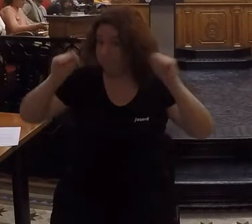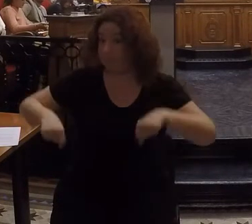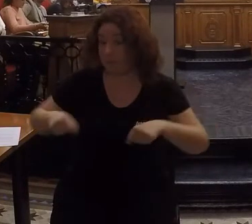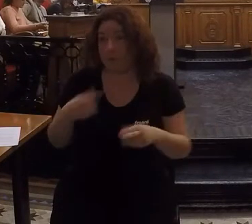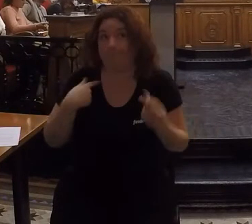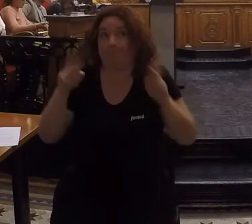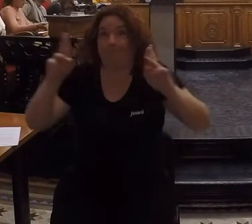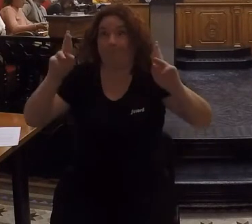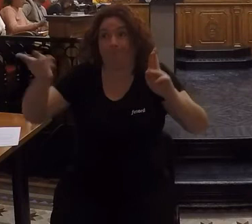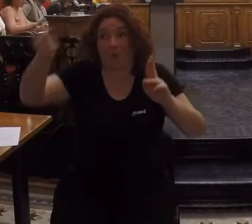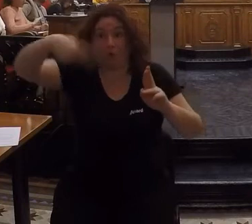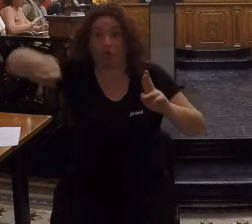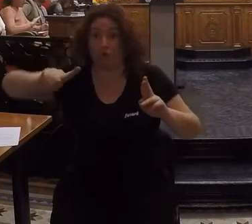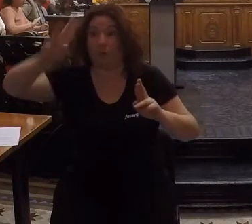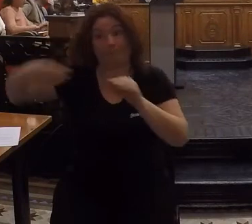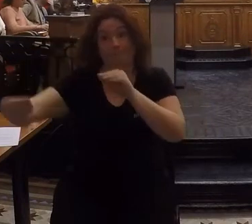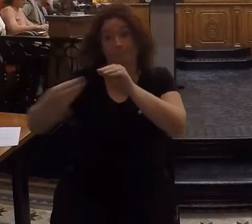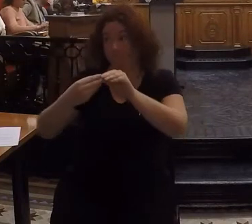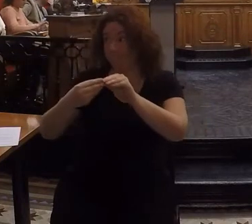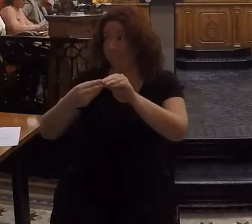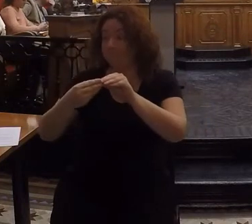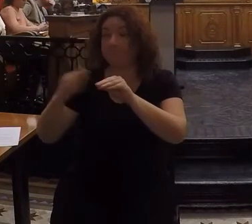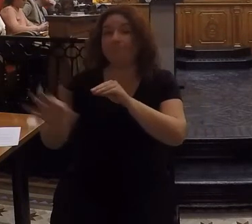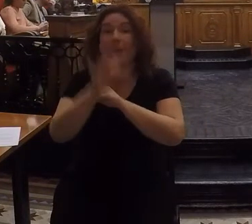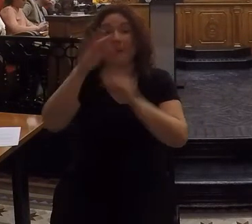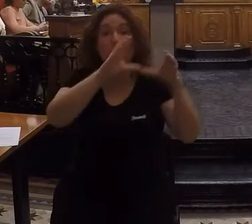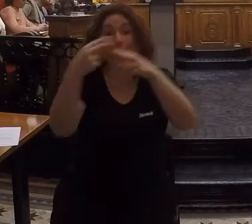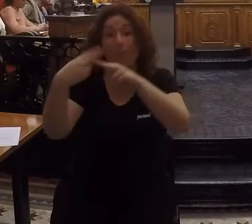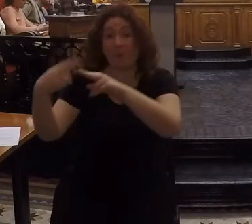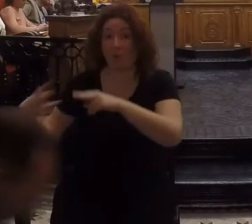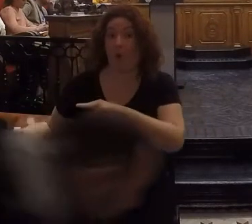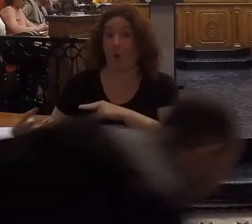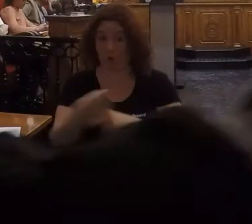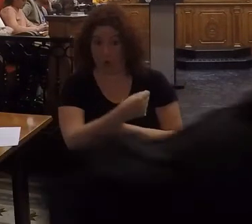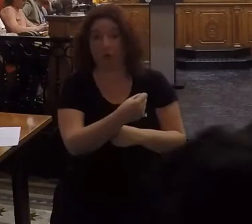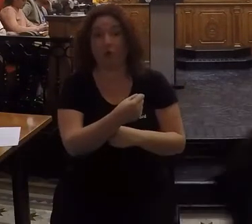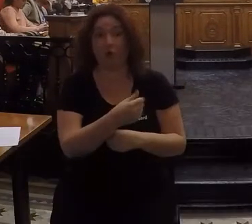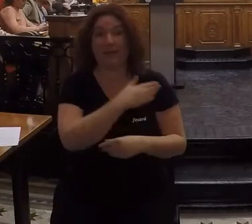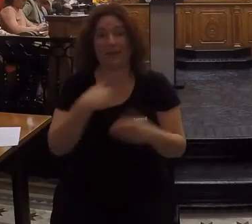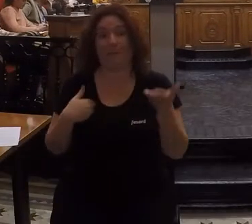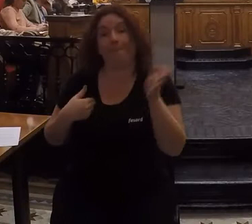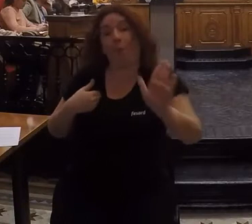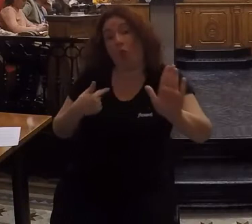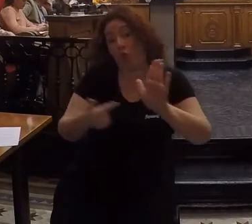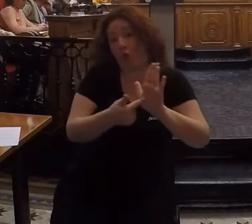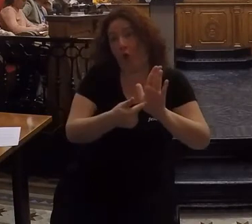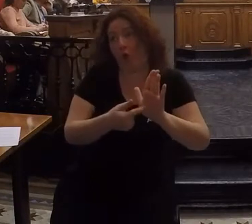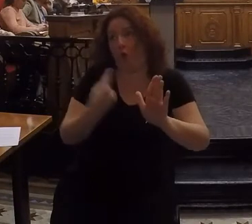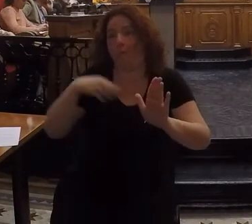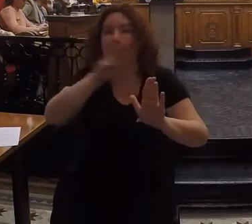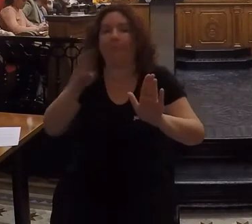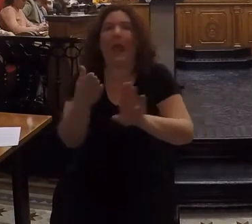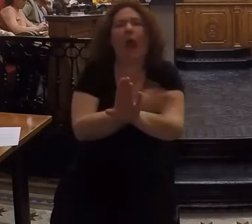espero que ustedes vayan también en esa dirección y el resto de partidos, y nadie diga que va a hacer la moción o la petición antes que el